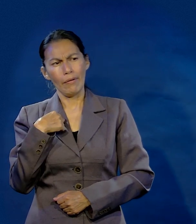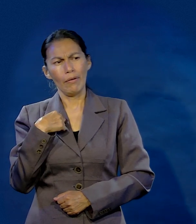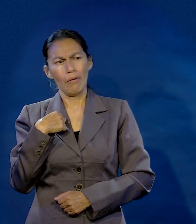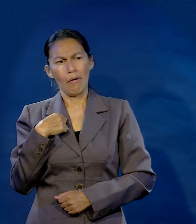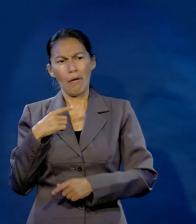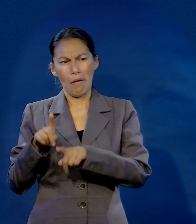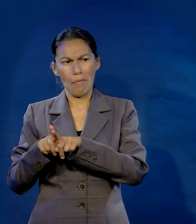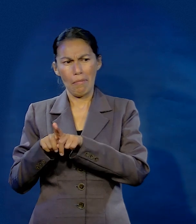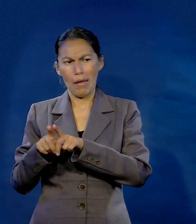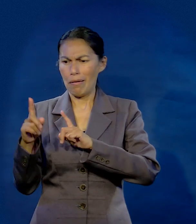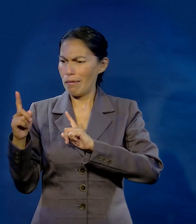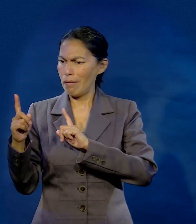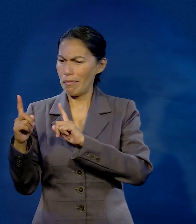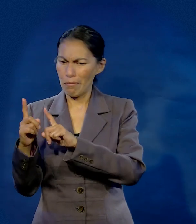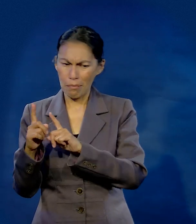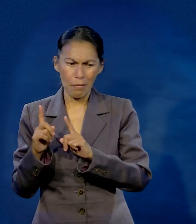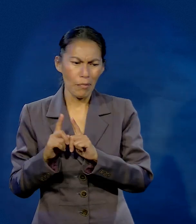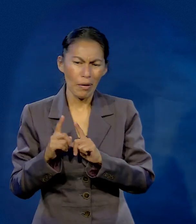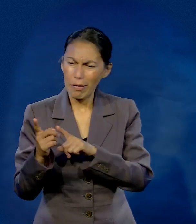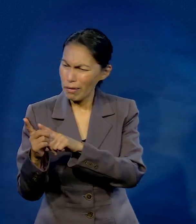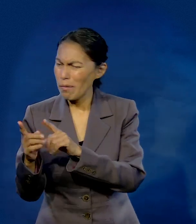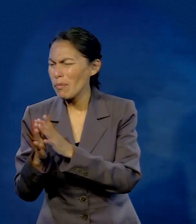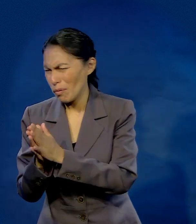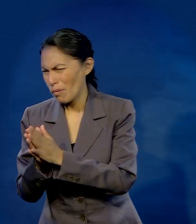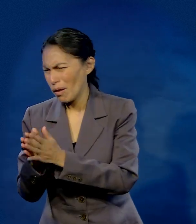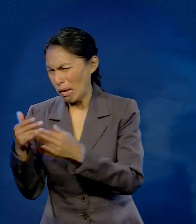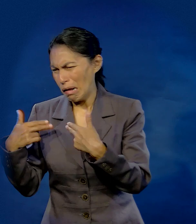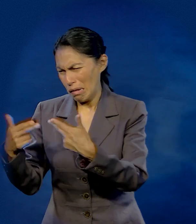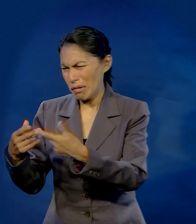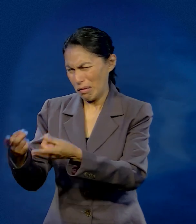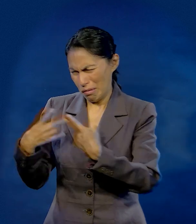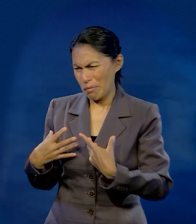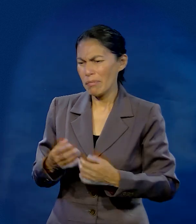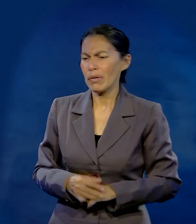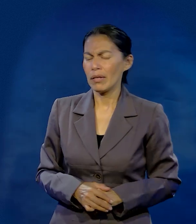autoridad Entonces él dice ya